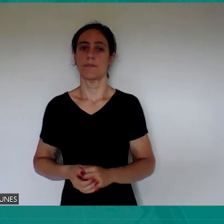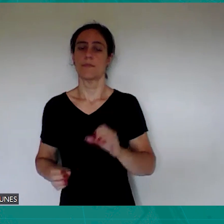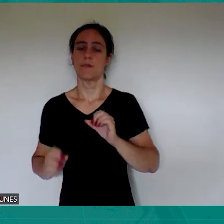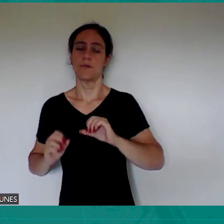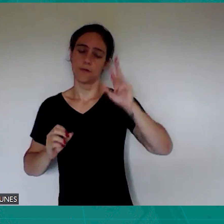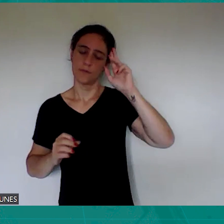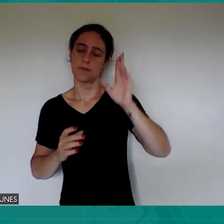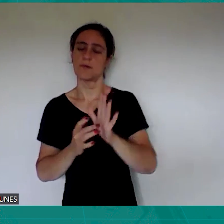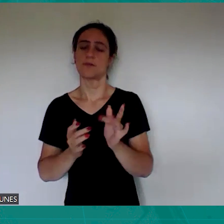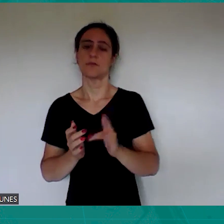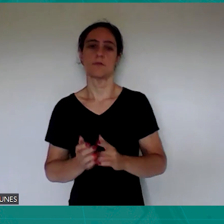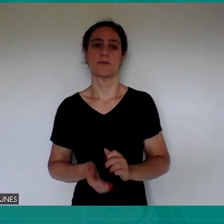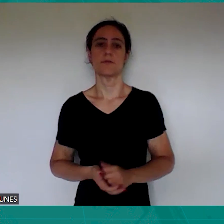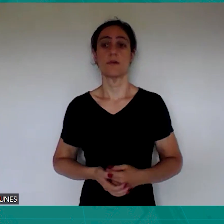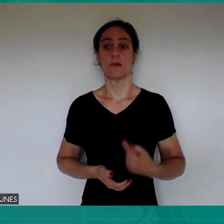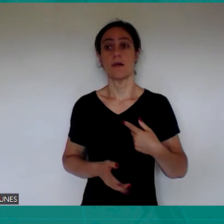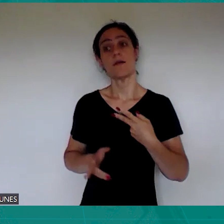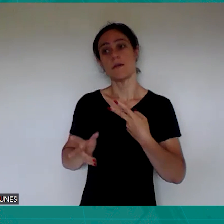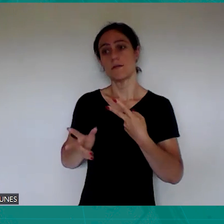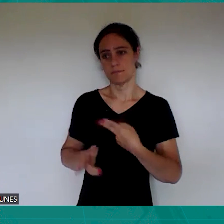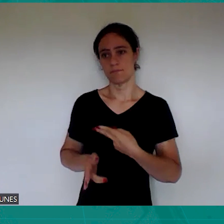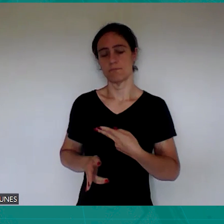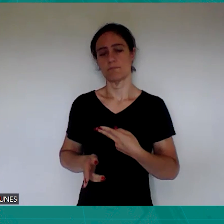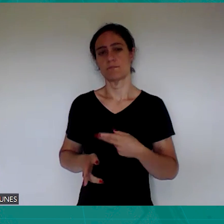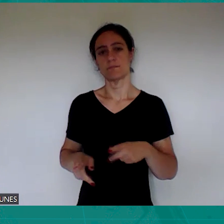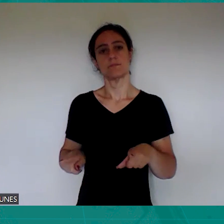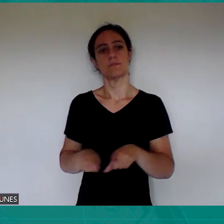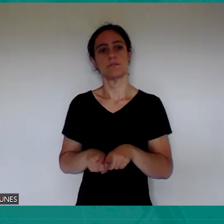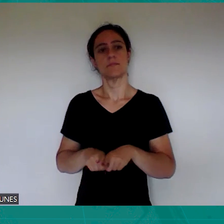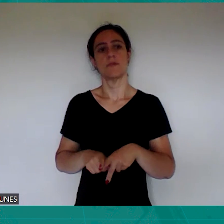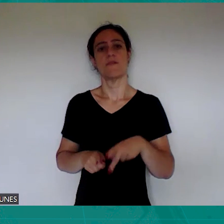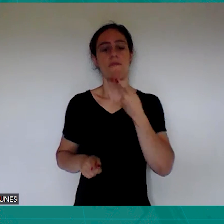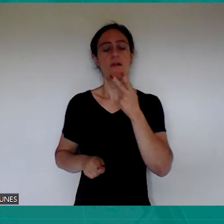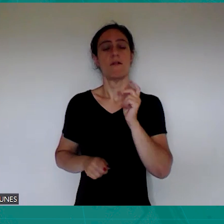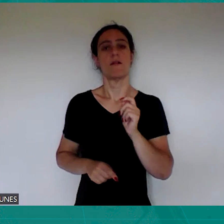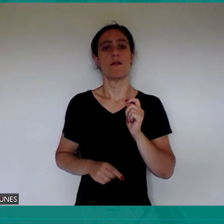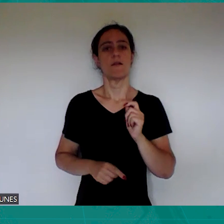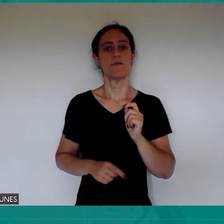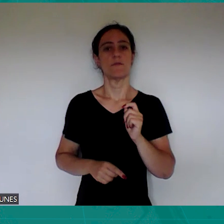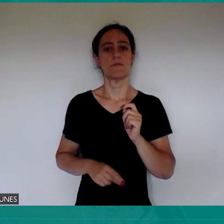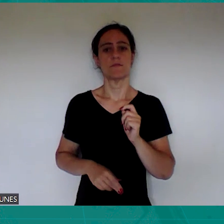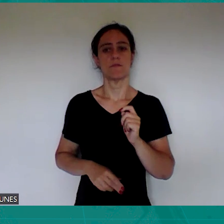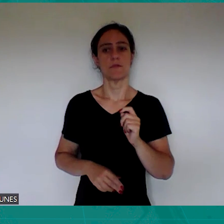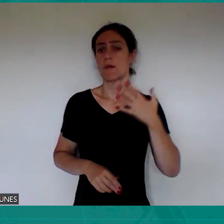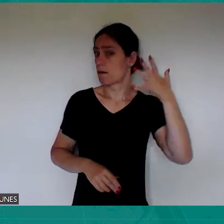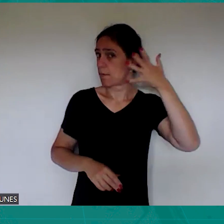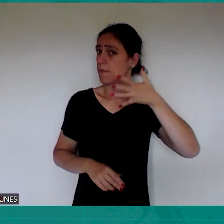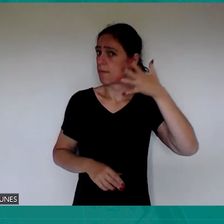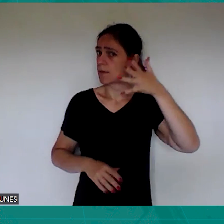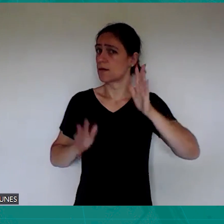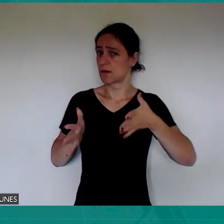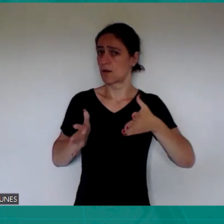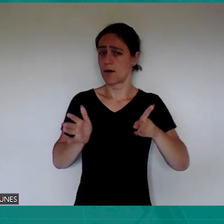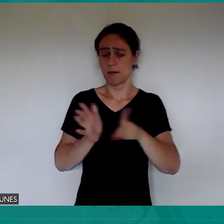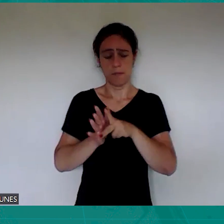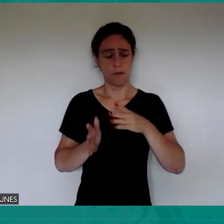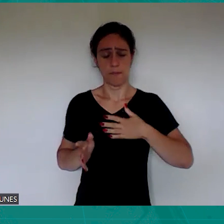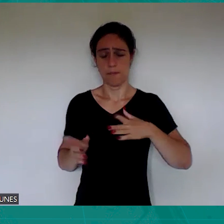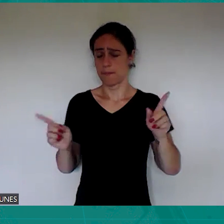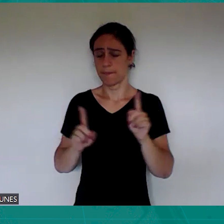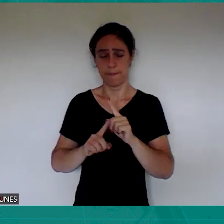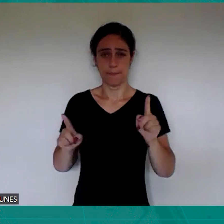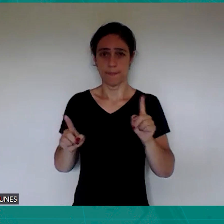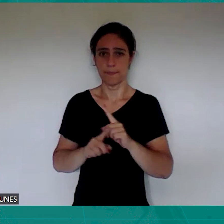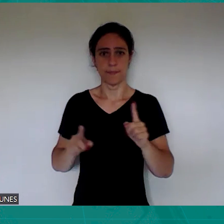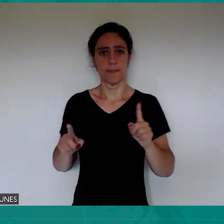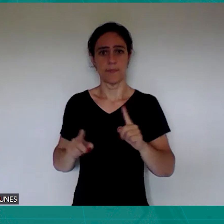Irmãos, eu quero declarar a vocês, essa palavra toda que estou falando com vocês, irmãos, não é de minha autoria. Que única